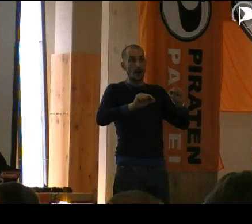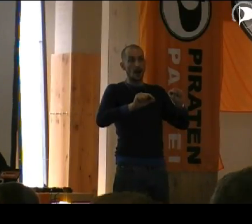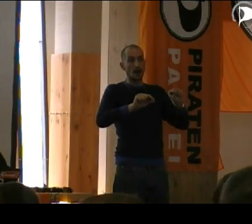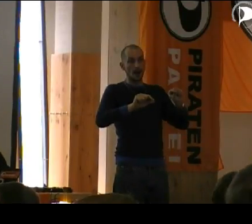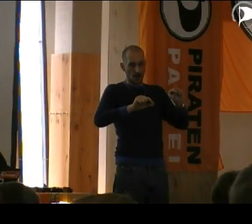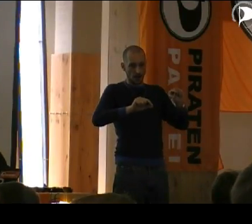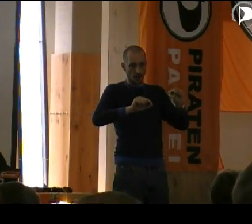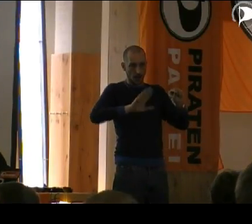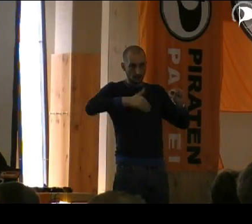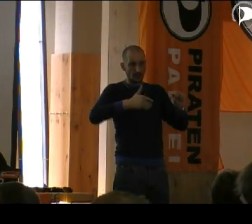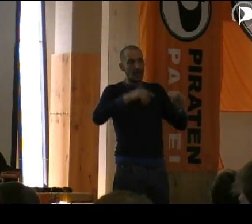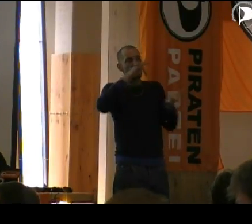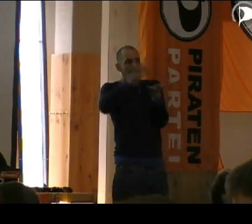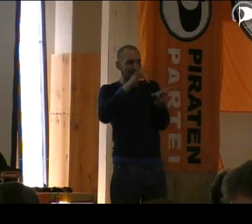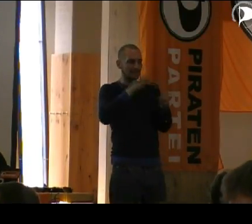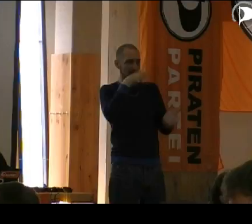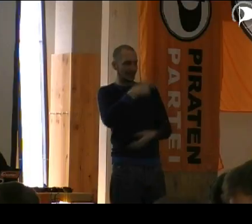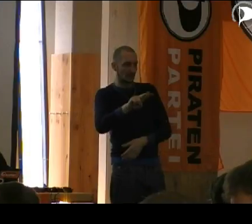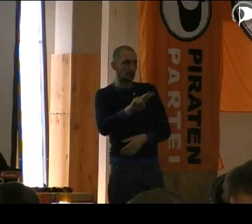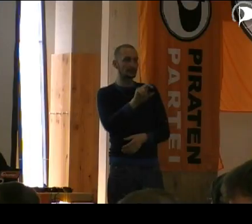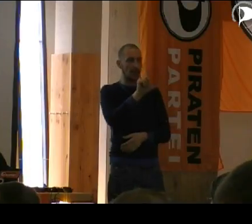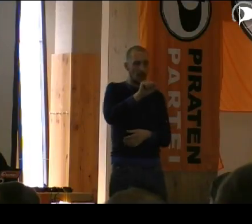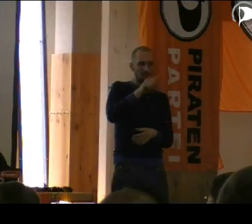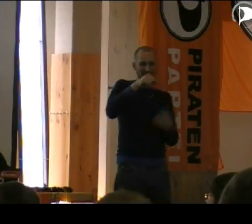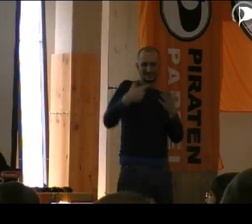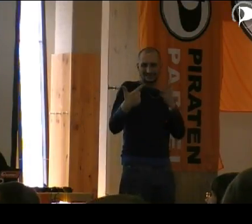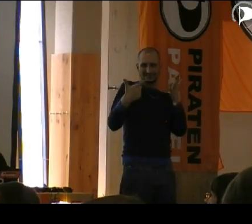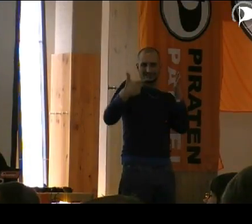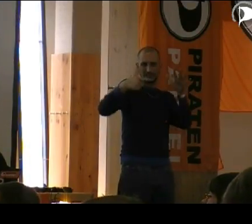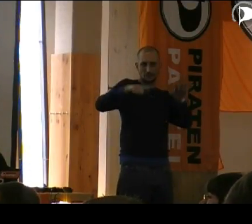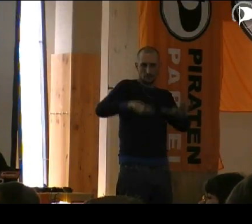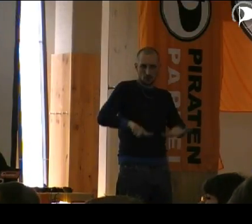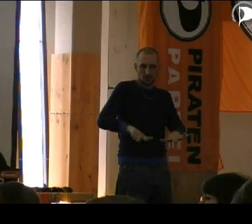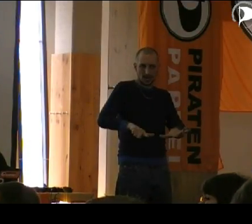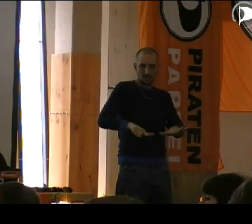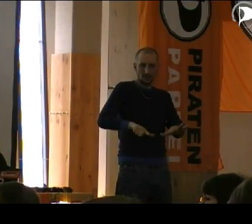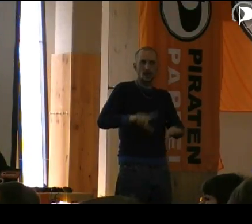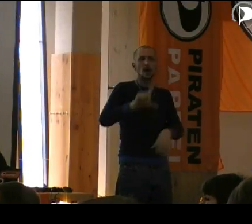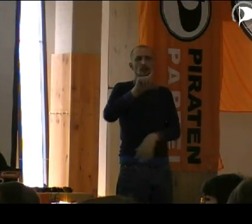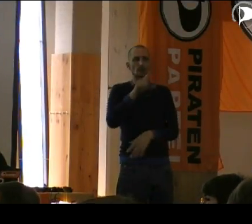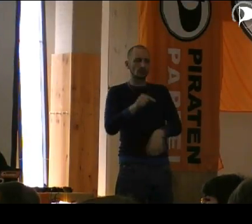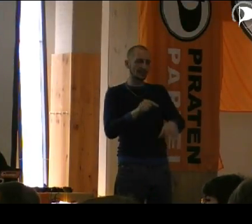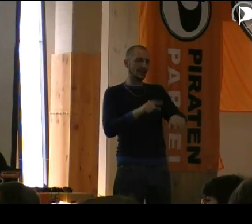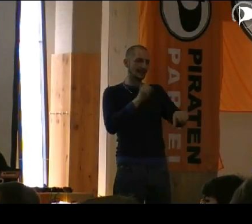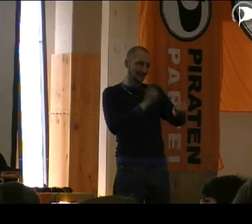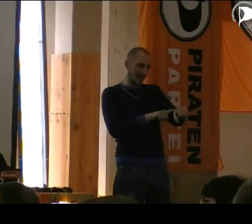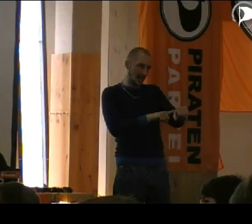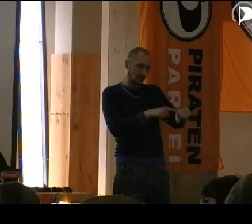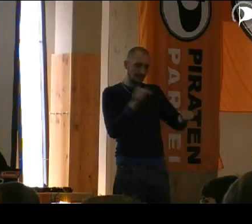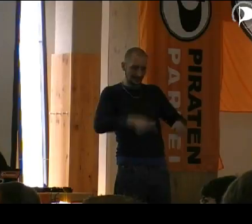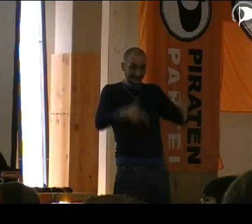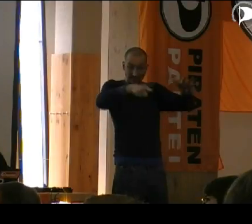nicht gibt sind sieben monate das heißt wir haben einen nicht billig analysierten zeitraum von sieben monaten